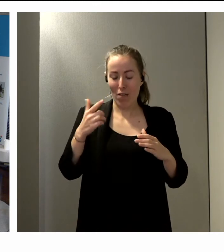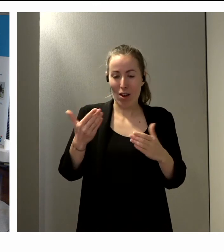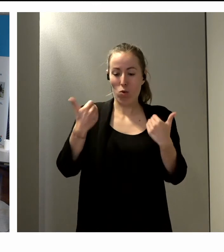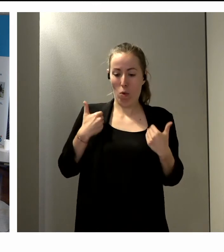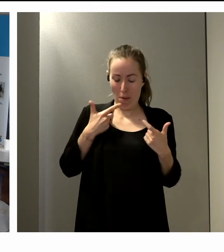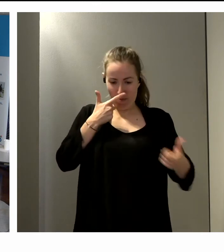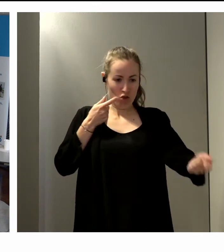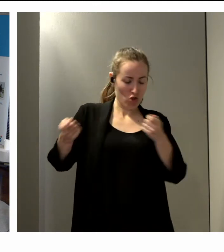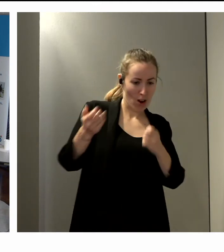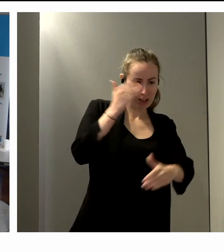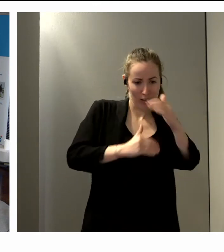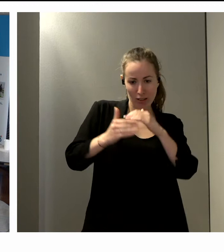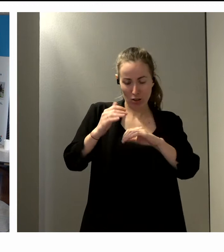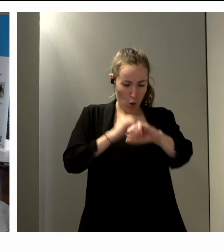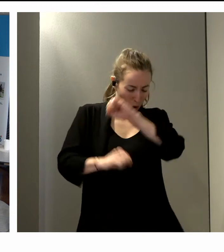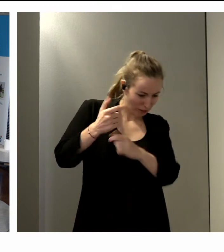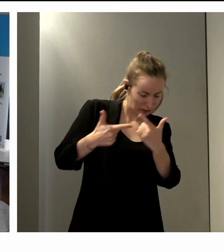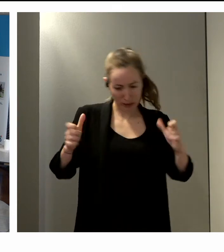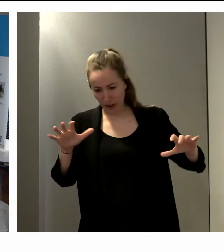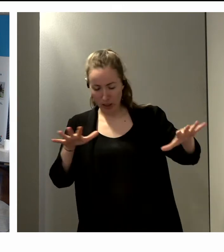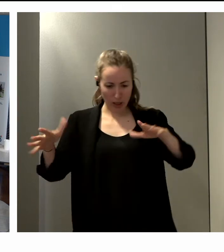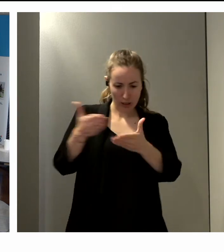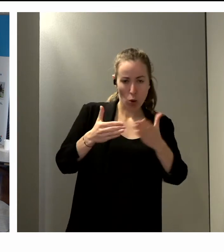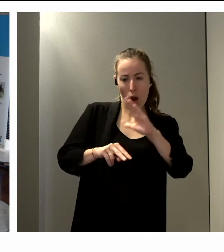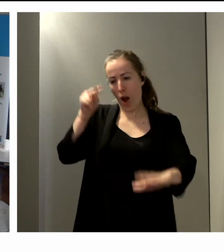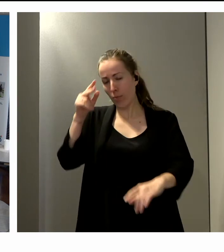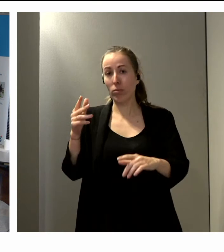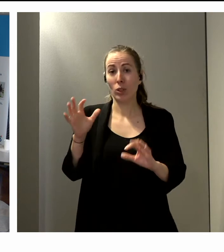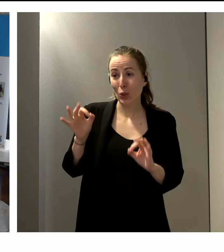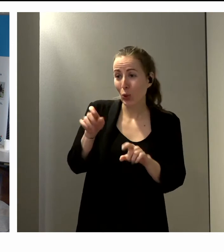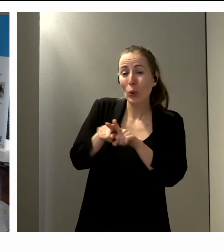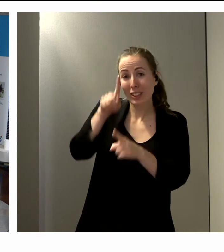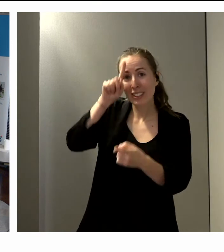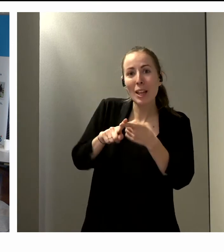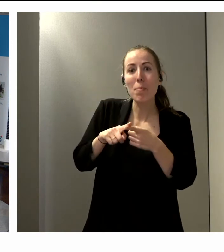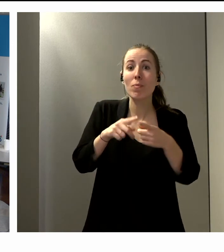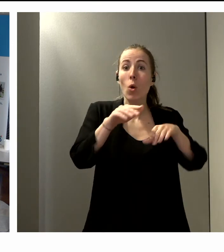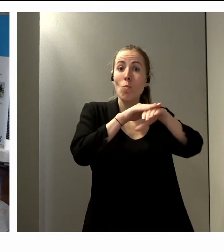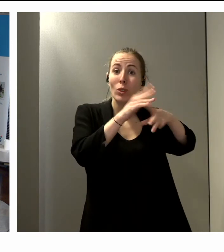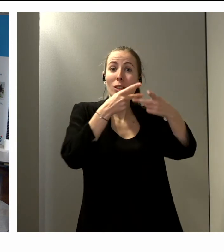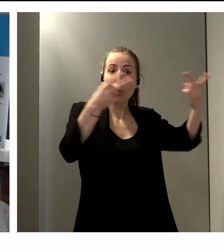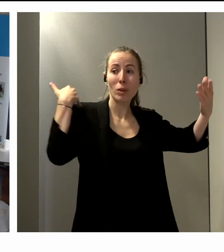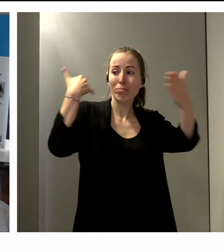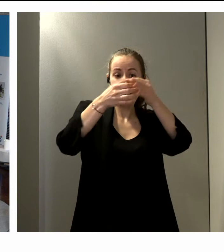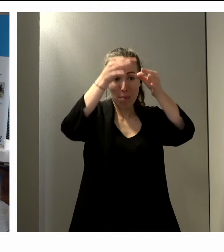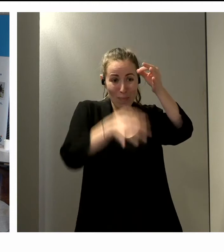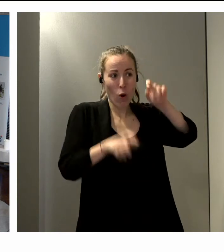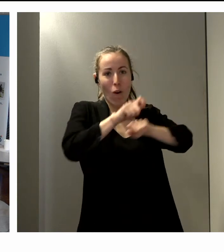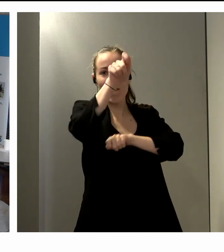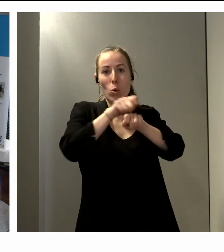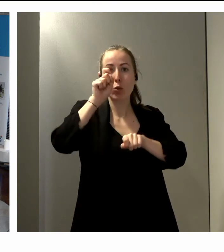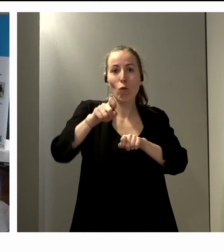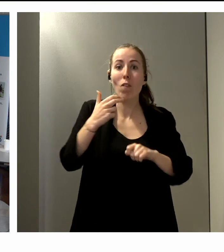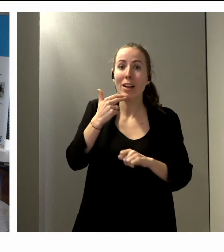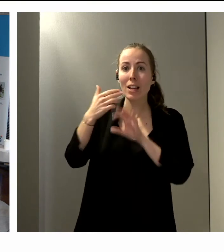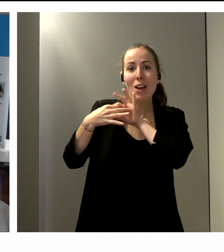logisticien de sa propre situation de handicap, d'avoir pu mettre en perspective la question de l'évaluation des politiques publiques, une évaluation de la qualité